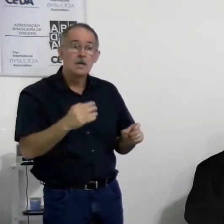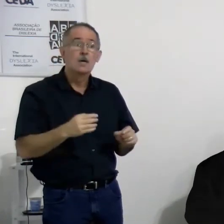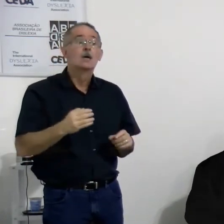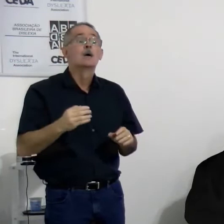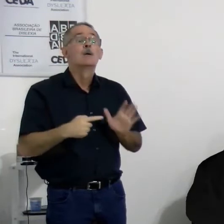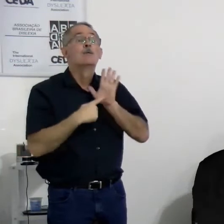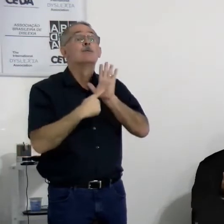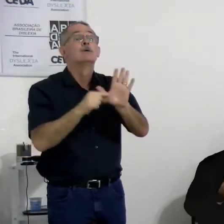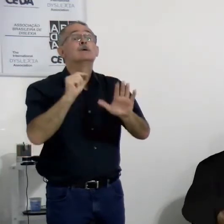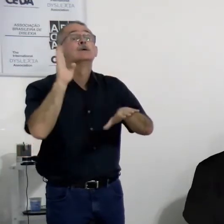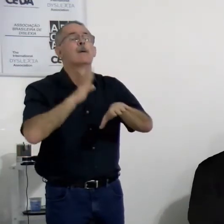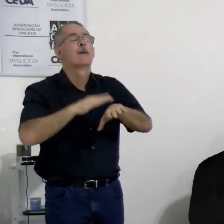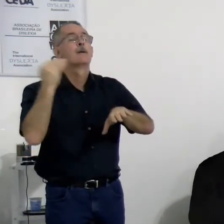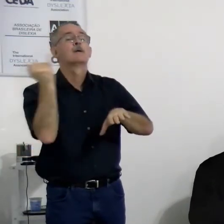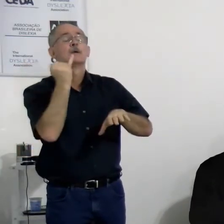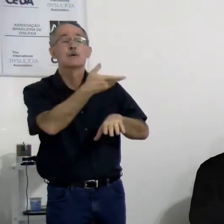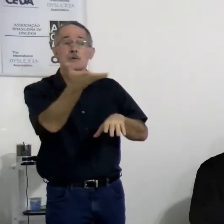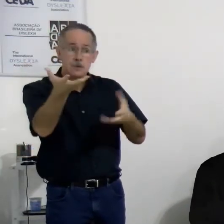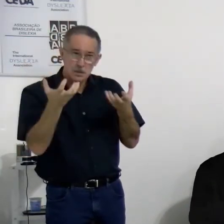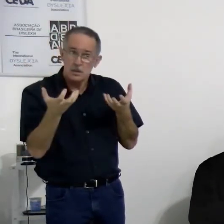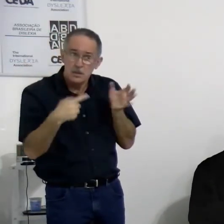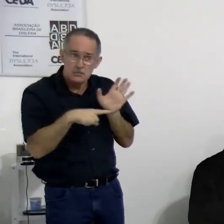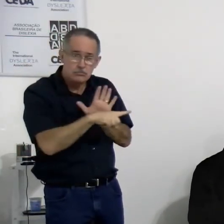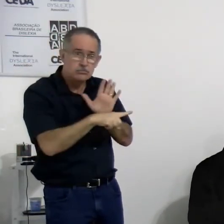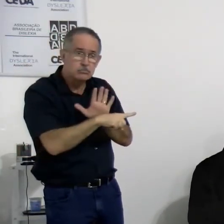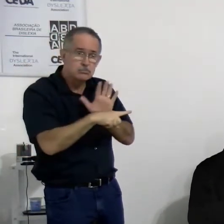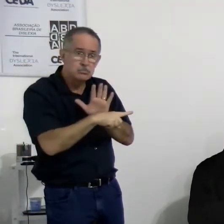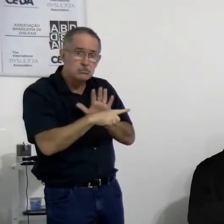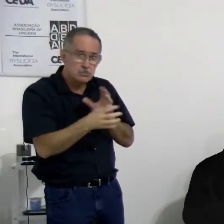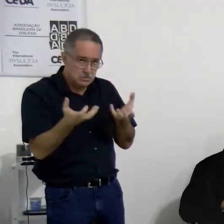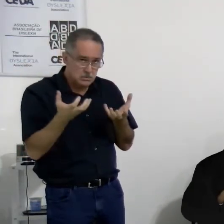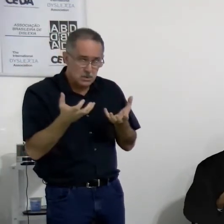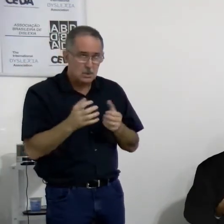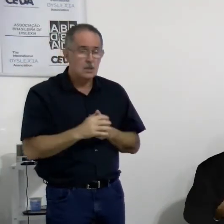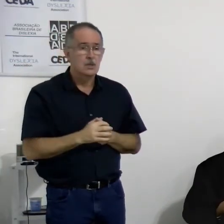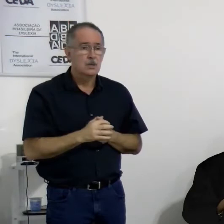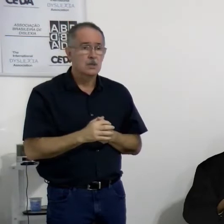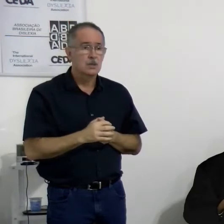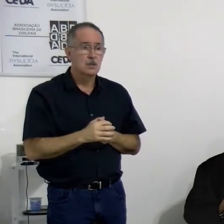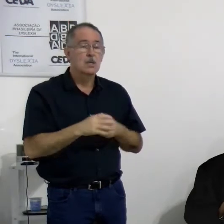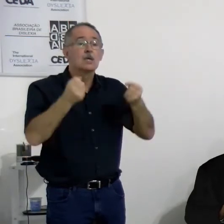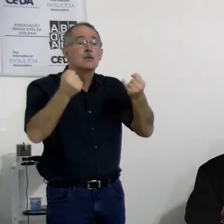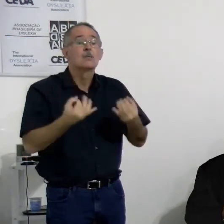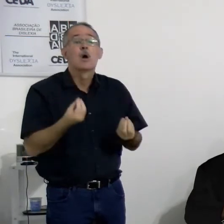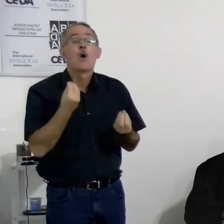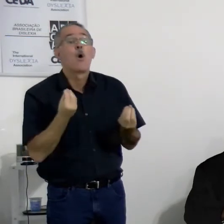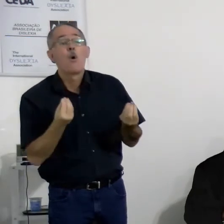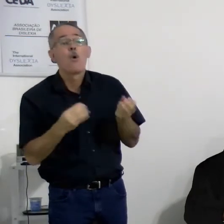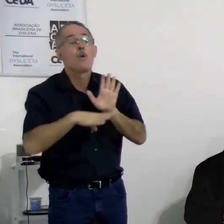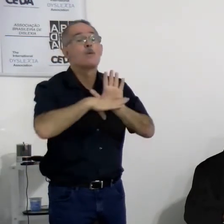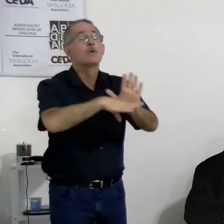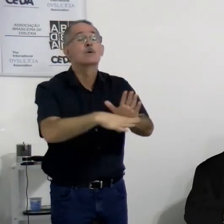o que é mais importante. Vocês gostariam de fazer perguntas adicionais? Assim, sobre isso, sobre a intervenção